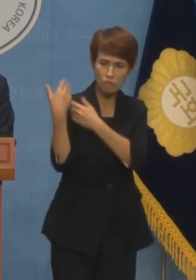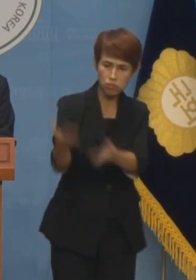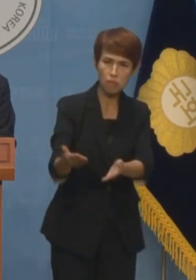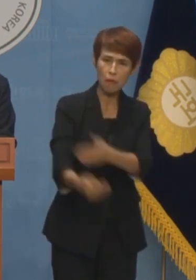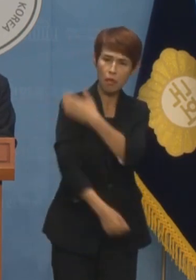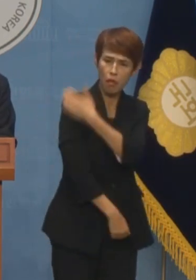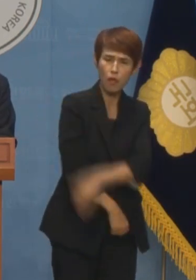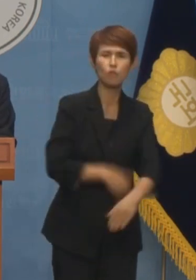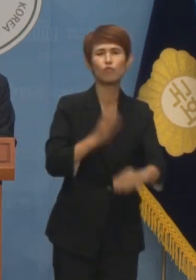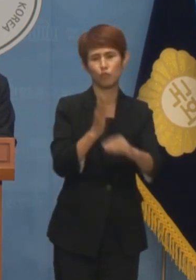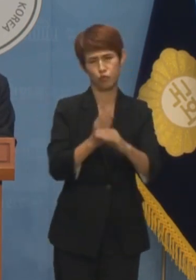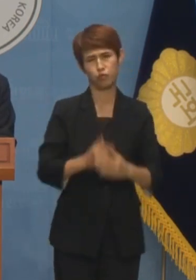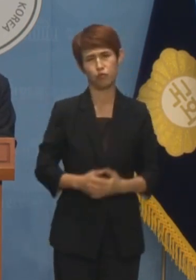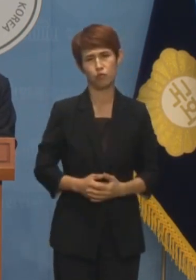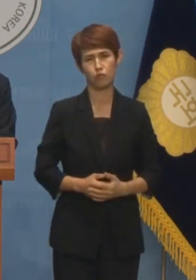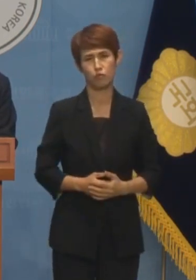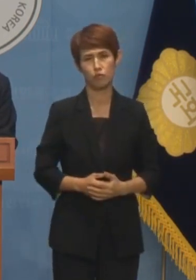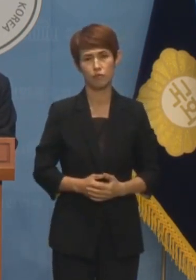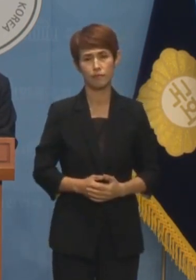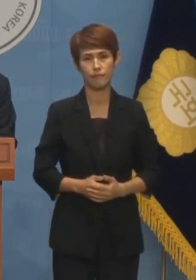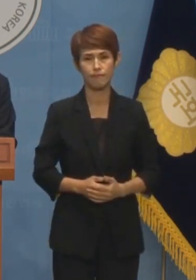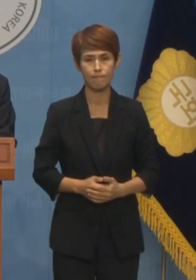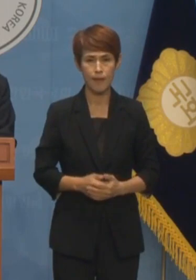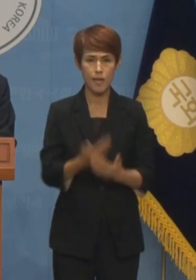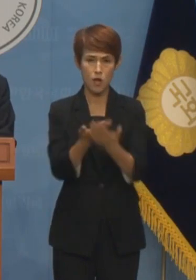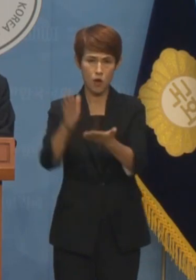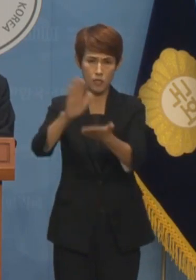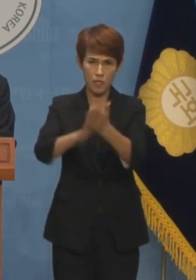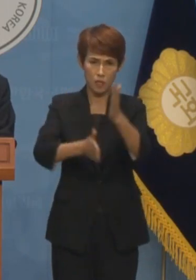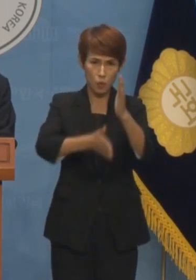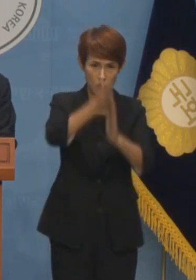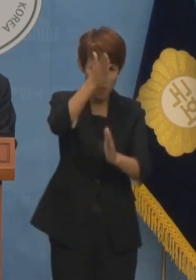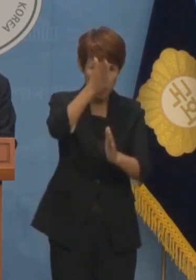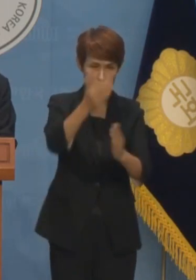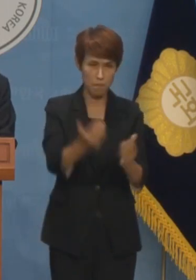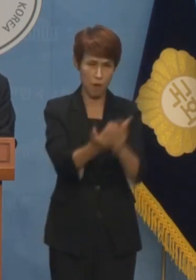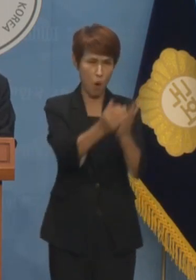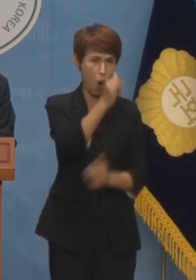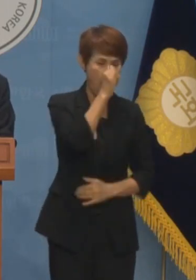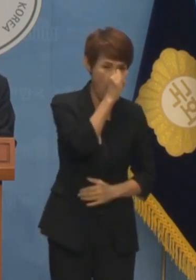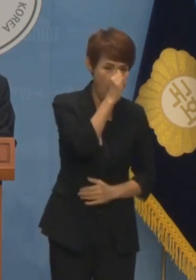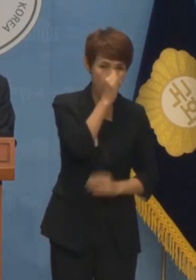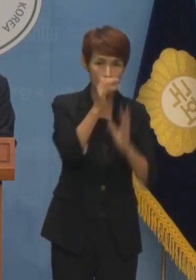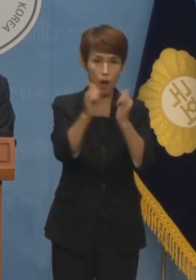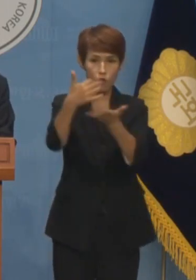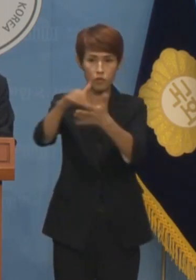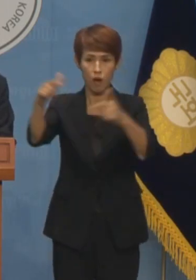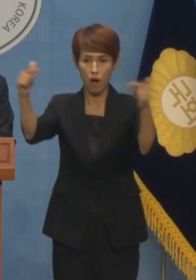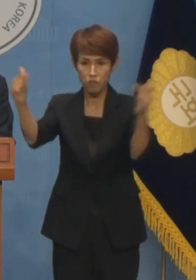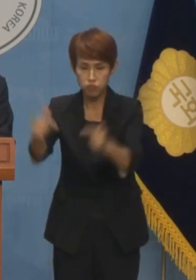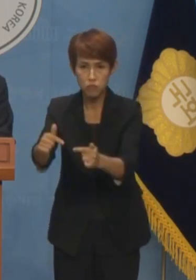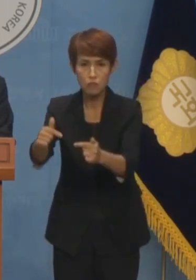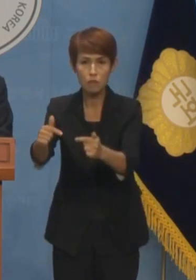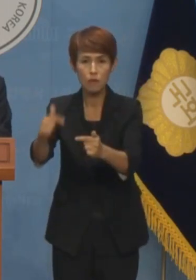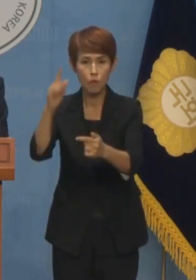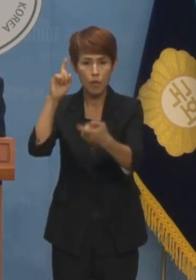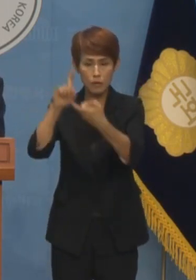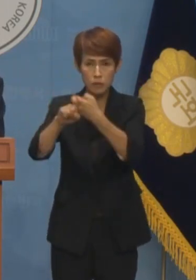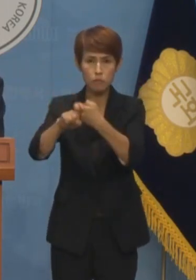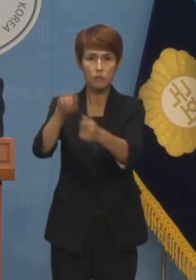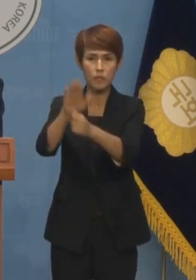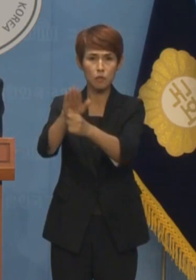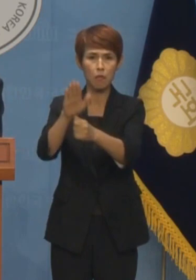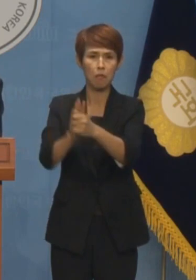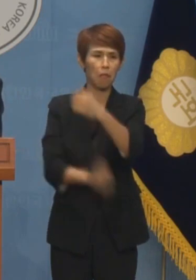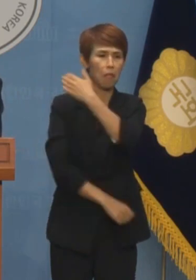감소 지역은 고립되어 있습니다. 혁신도시에서 밀려 인구 감소 지역에 대한 관심과 지원은 늘